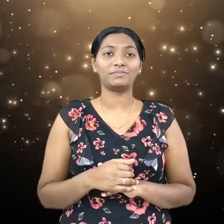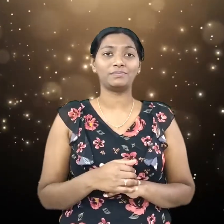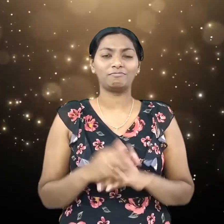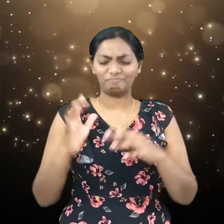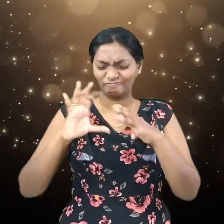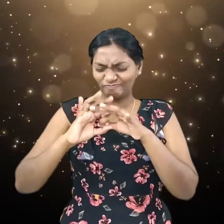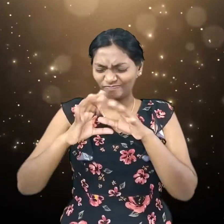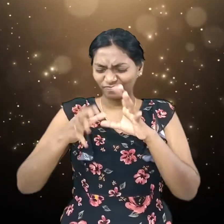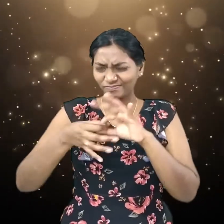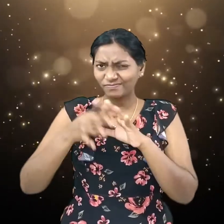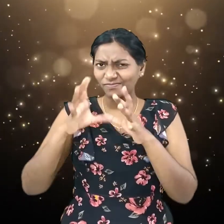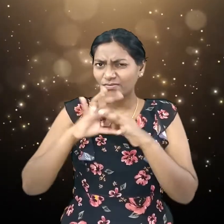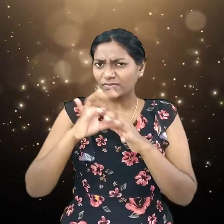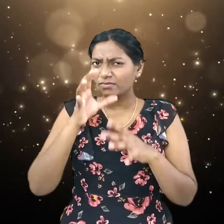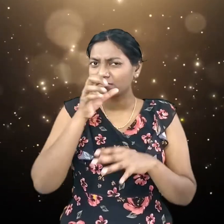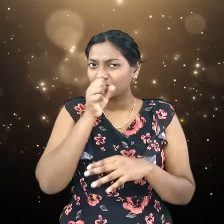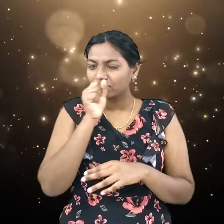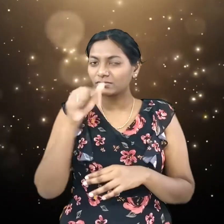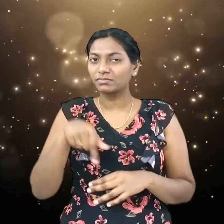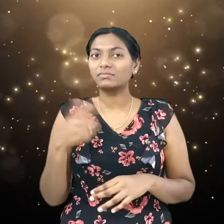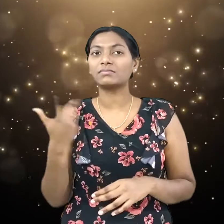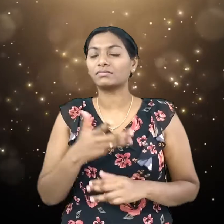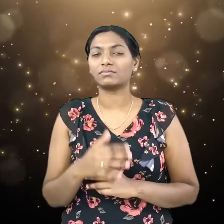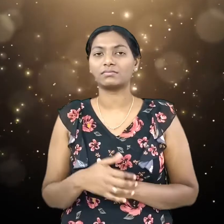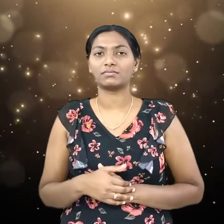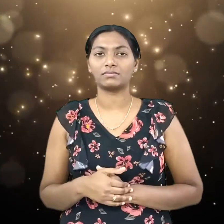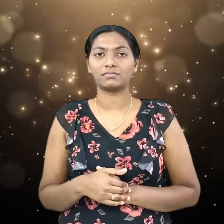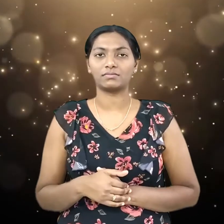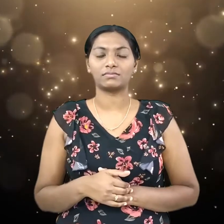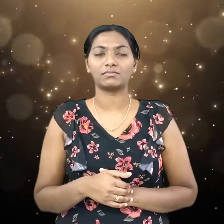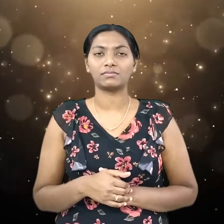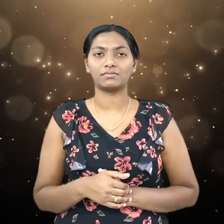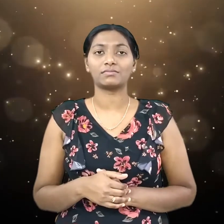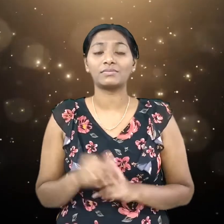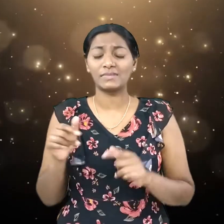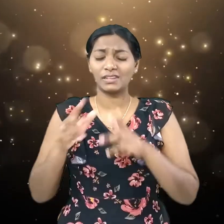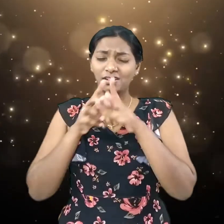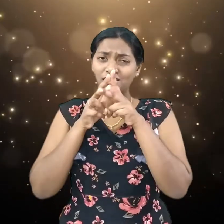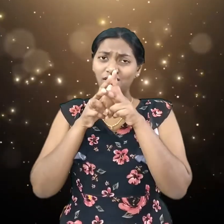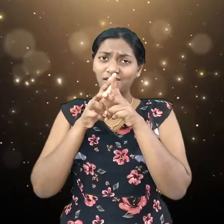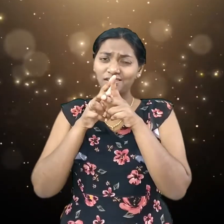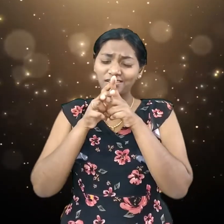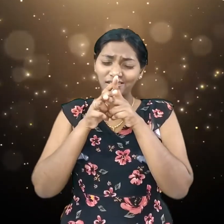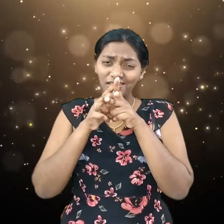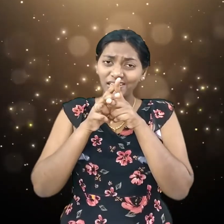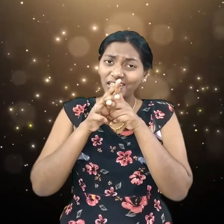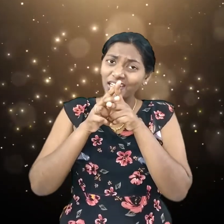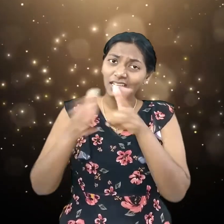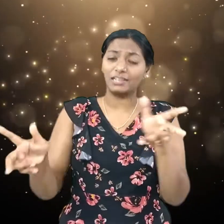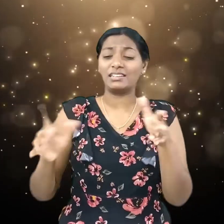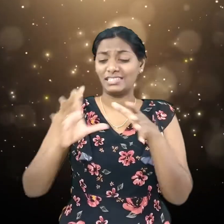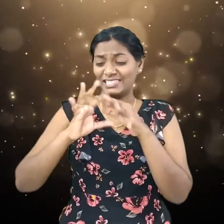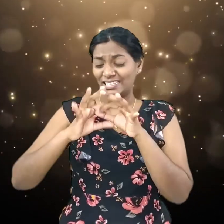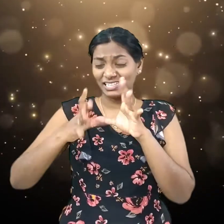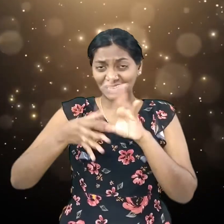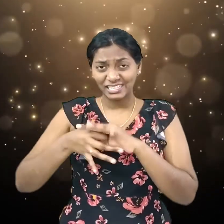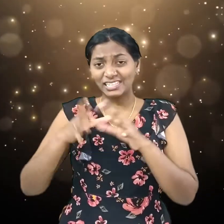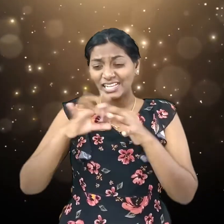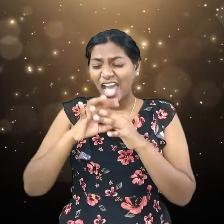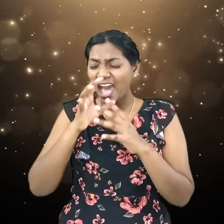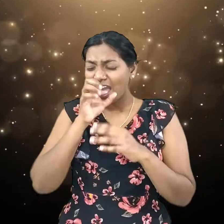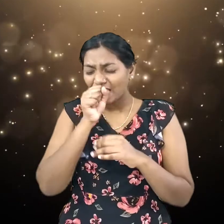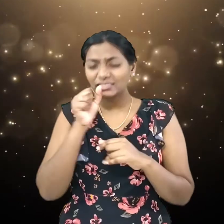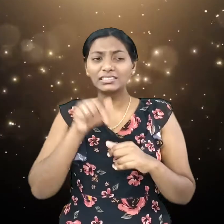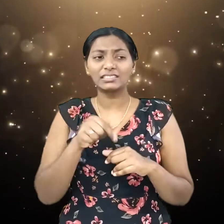तो सब बातों प्रकाशित करूं कि उस सहभागिता का रहस्य क्या है। क्या है? और ये कुछ नया नहीं है, ये कहां से